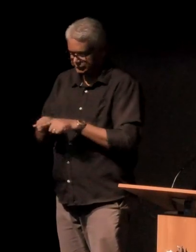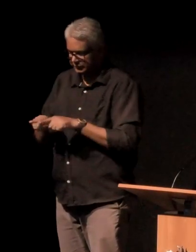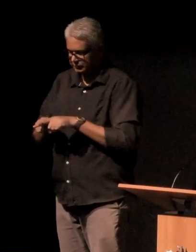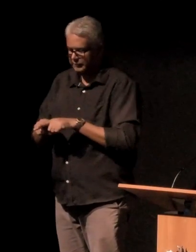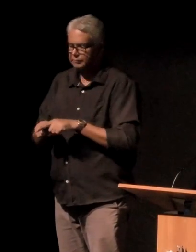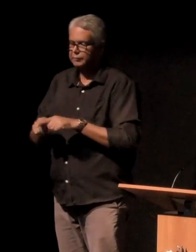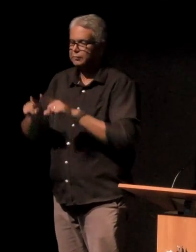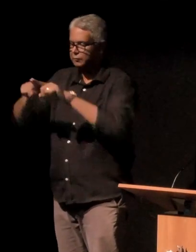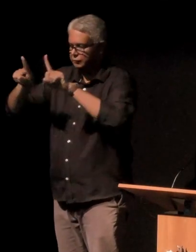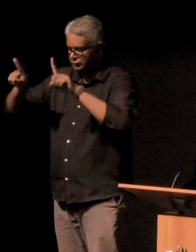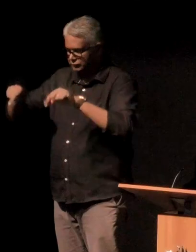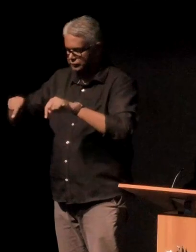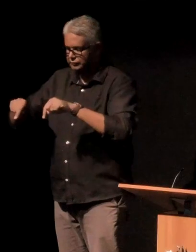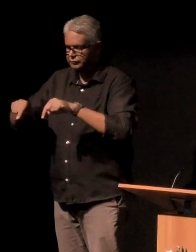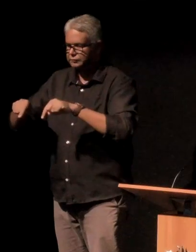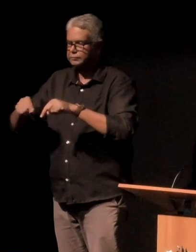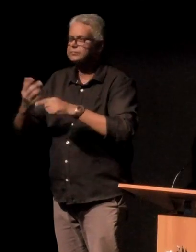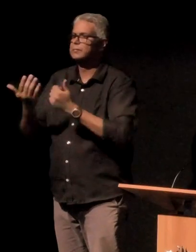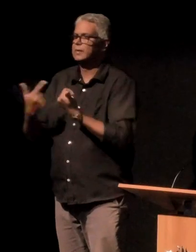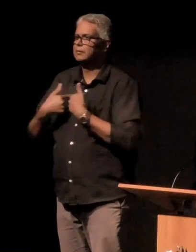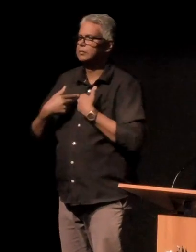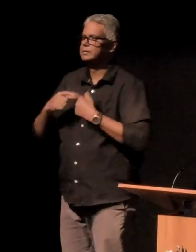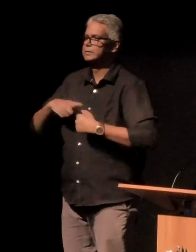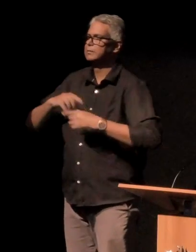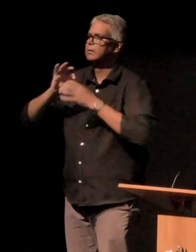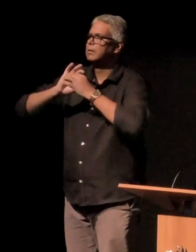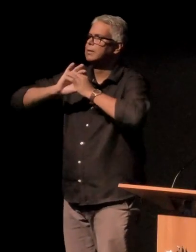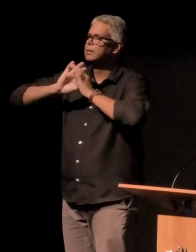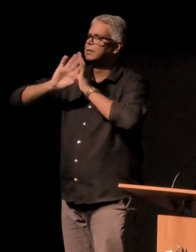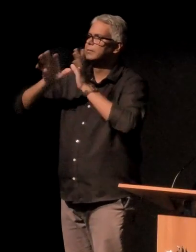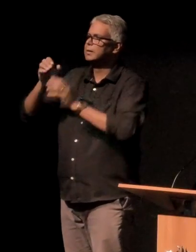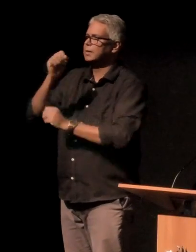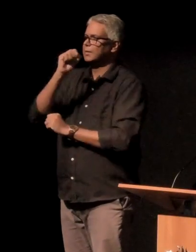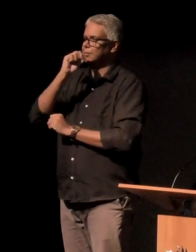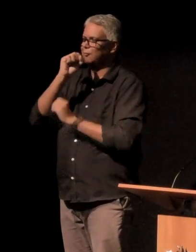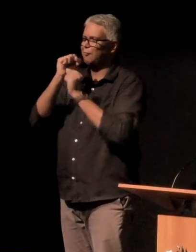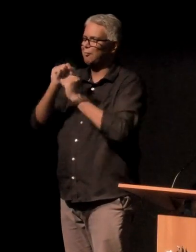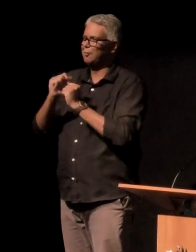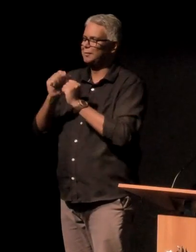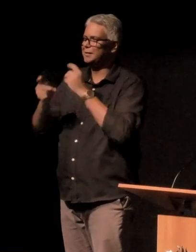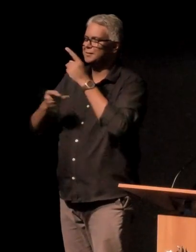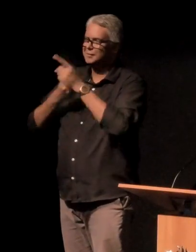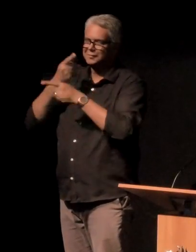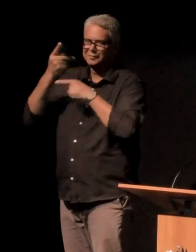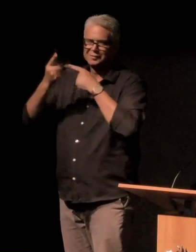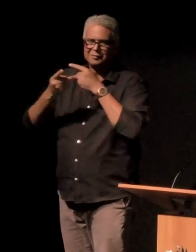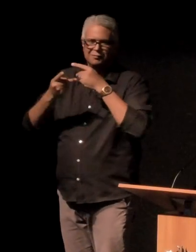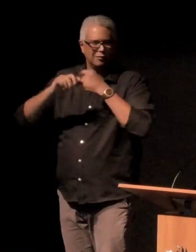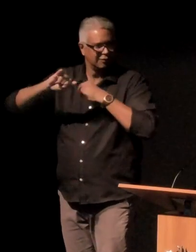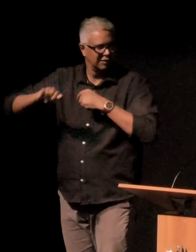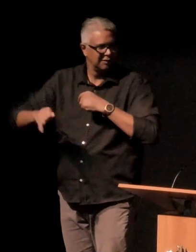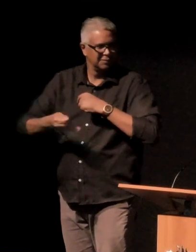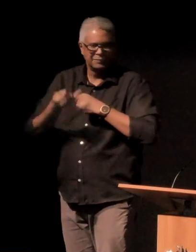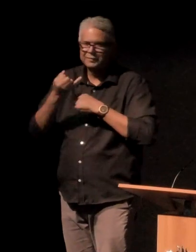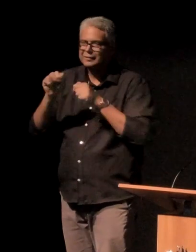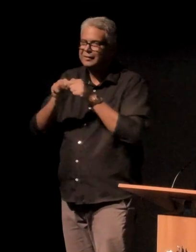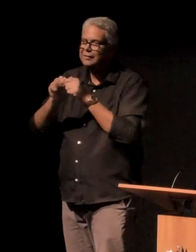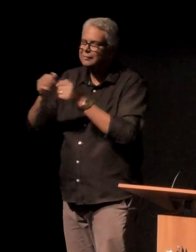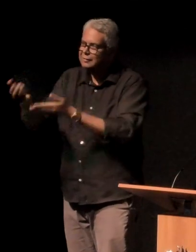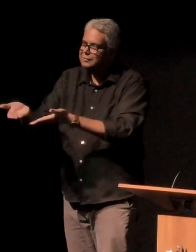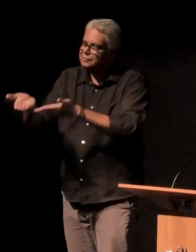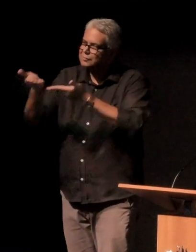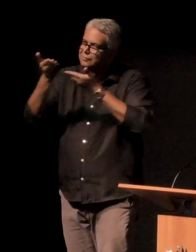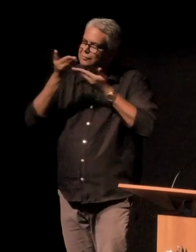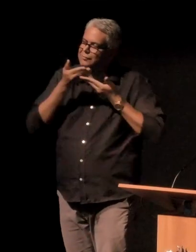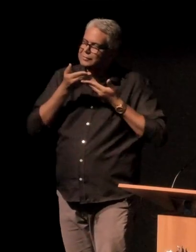aliança pela Alimentação adequada saudável eu vou tomar liberdade que eu tô aqui com microfone tô com poder de fala e vou aproveitar e fazer um convite a vocês